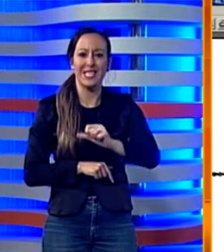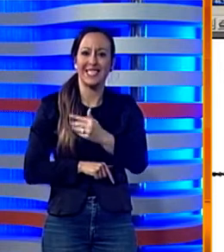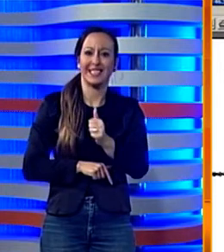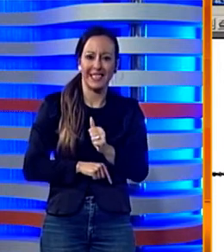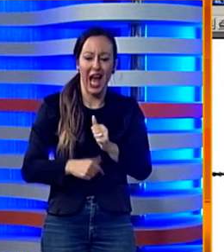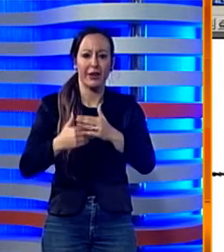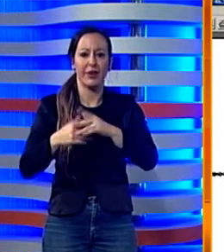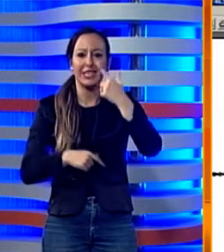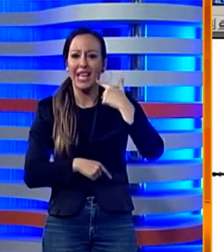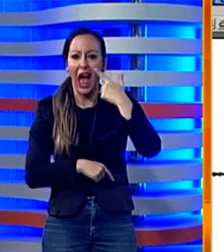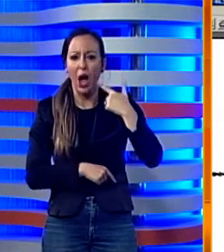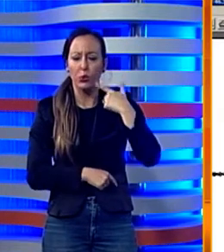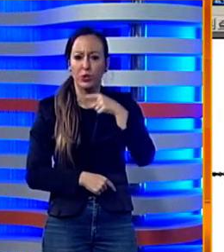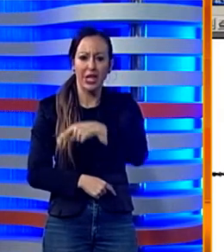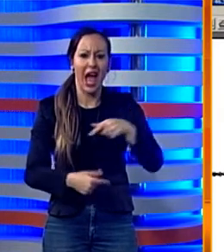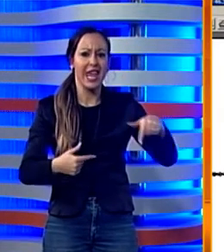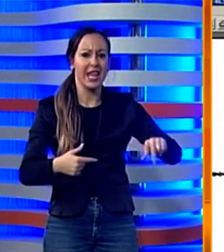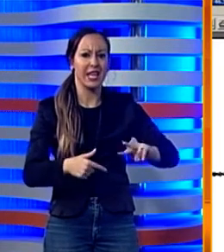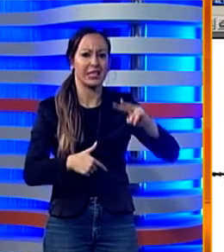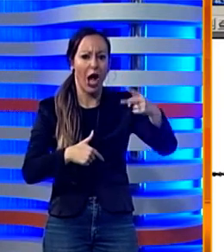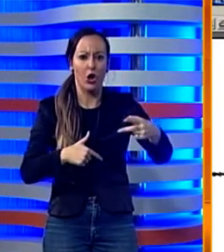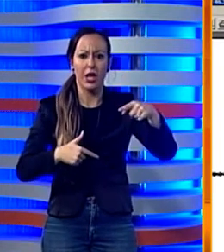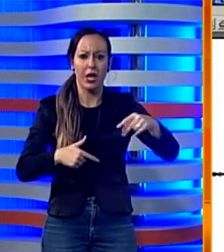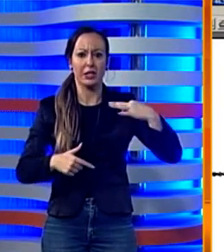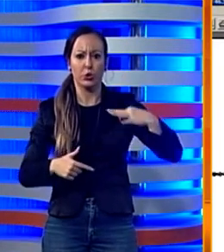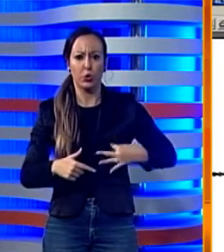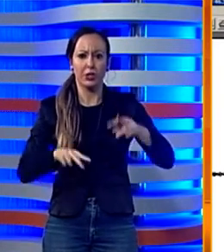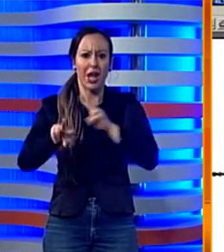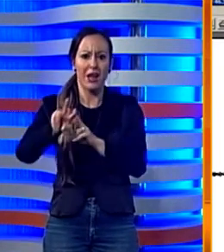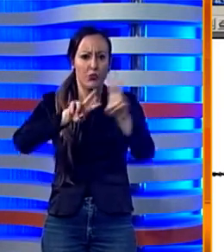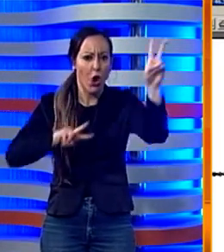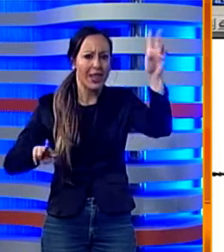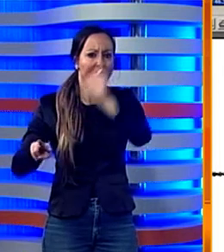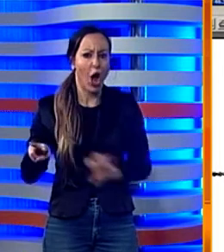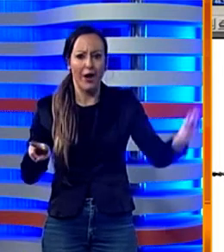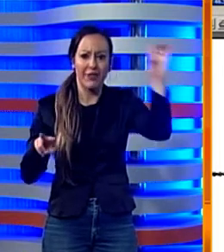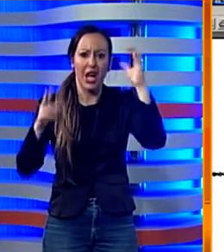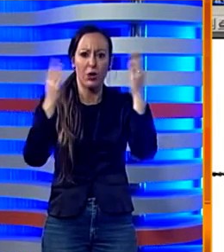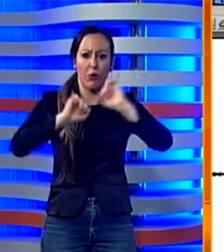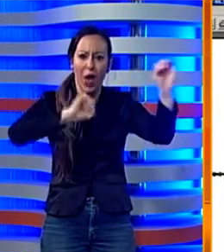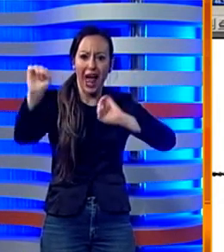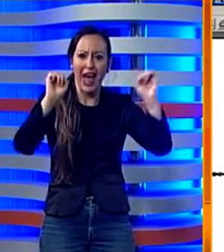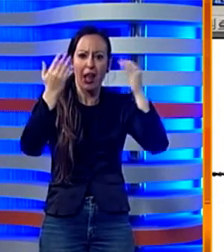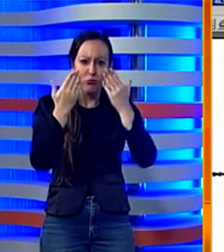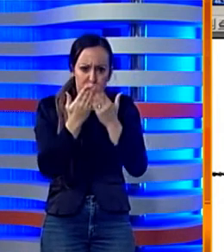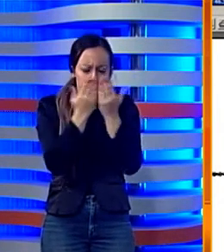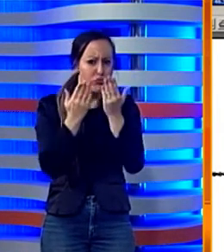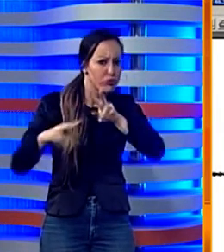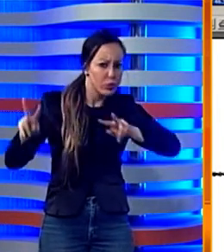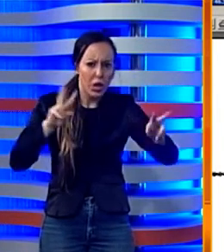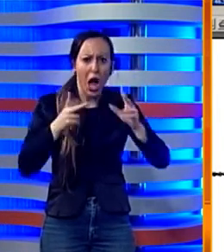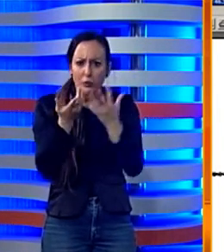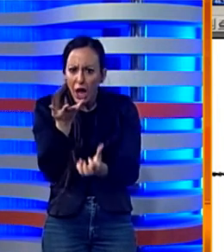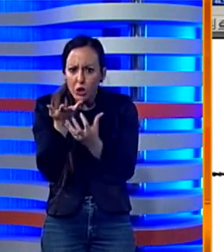largo di Augusta, Siracusa. Secondo i rilevamenti dell'Istituto Nazionale di Geofisica e